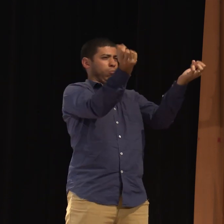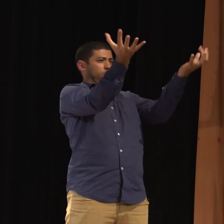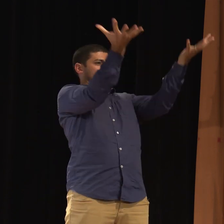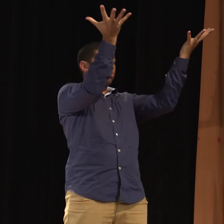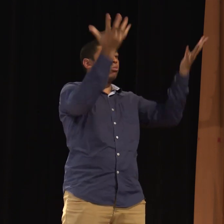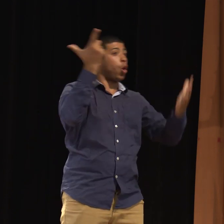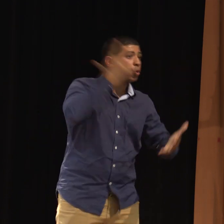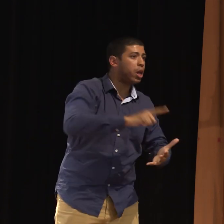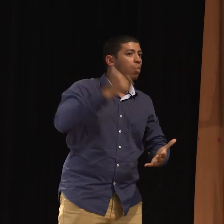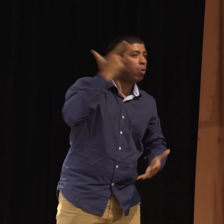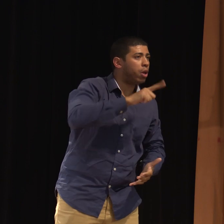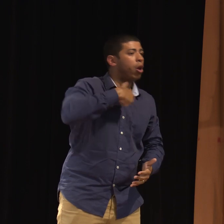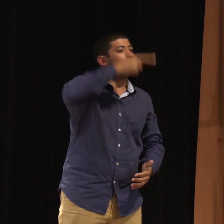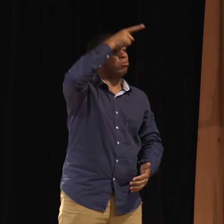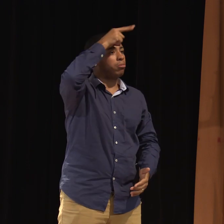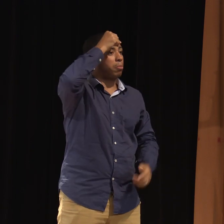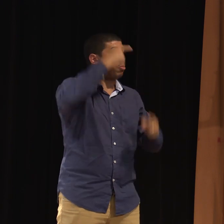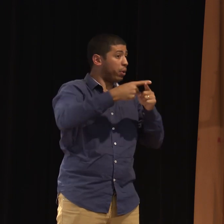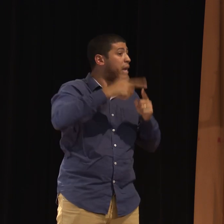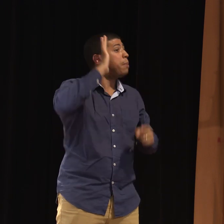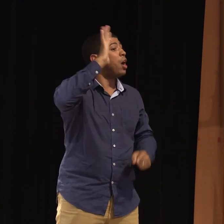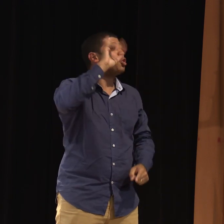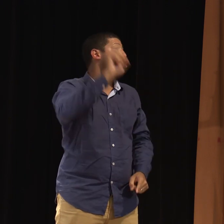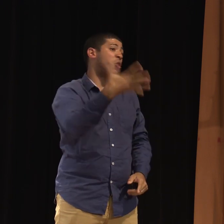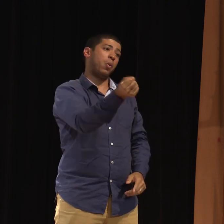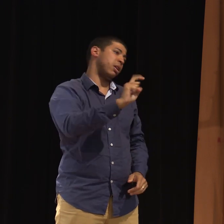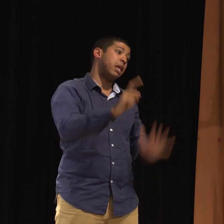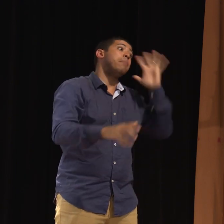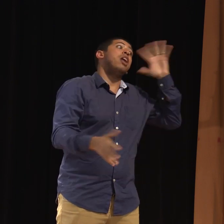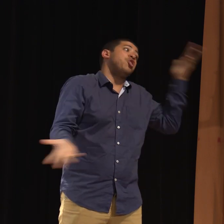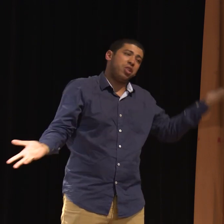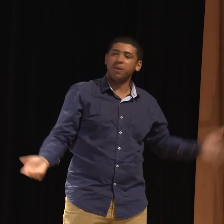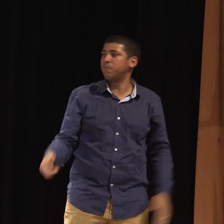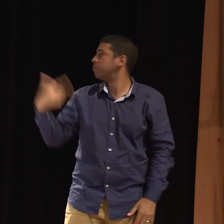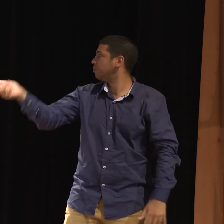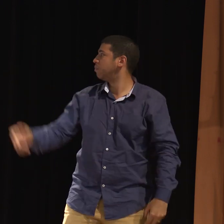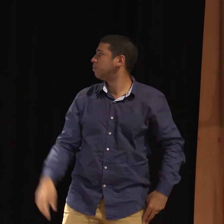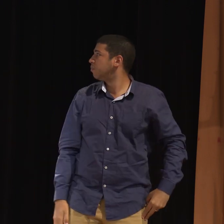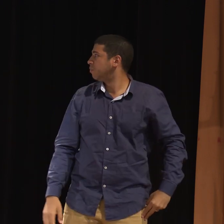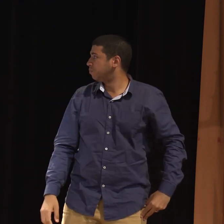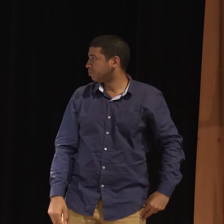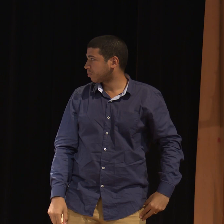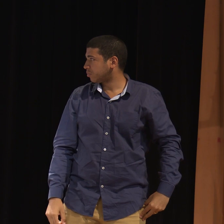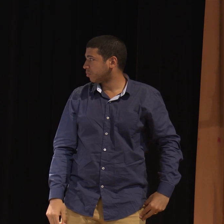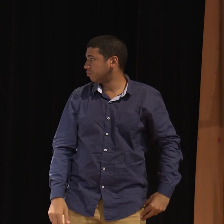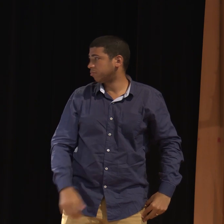de fora, tem uma cor azul também, que é a cor... Eu imagino que também que a direção não iria aceitar, e eles